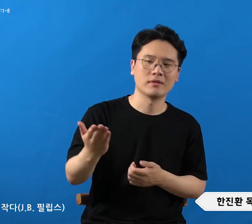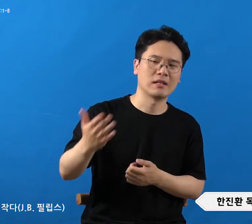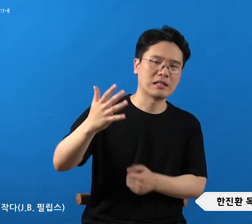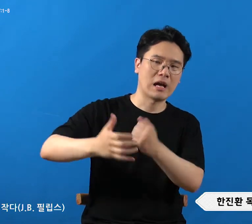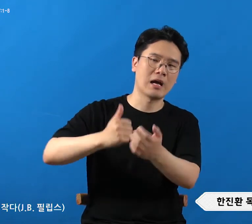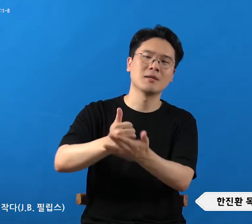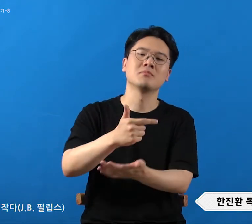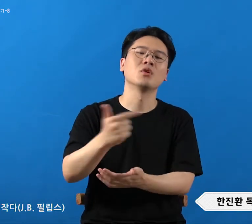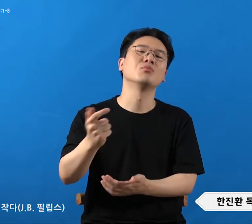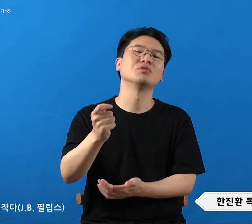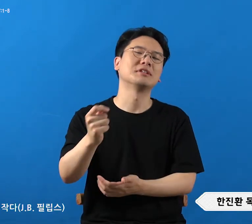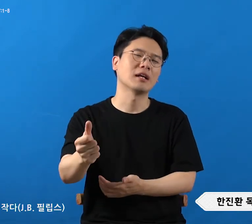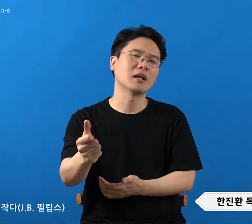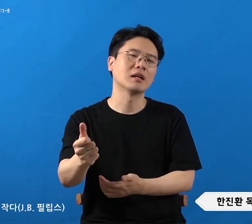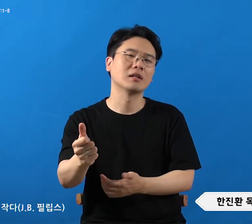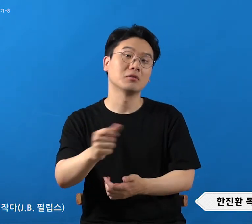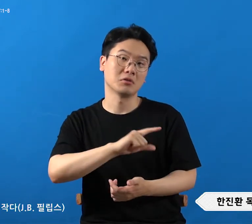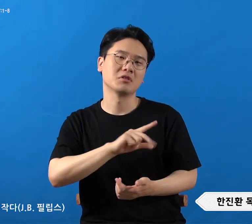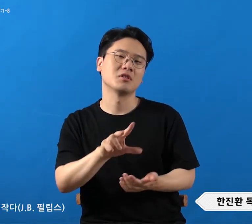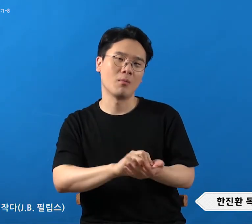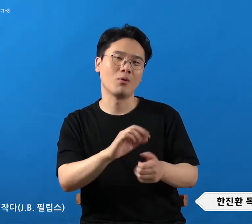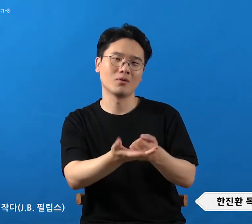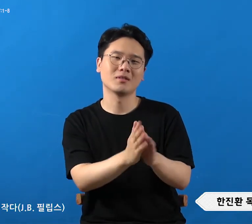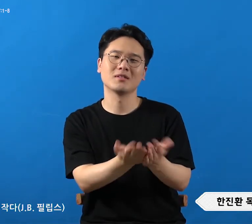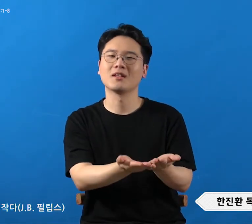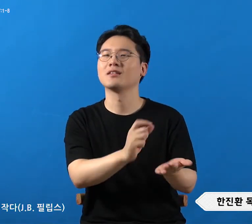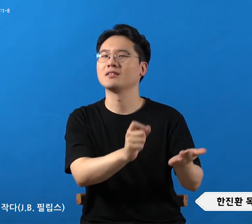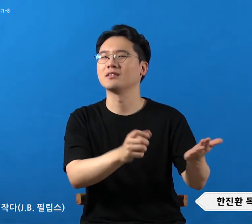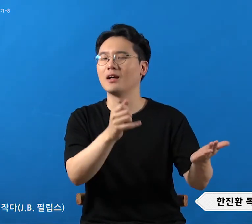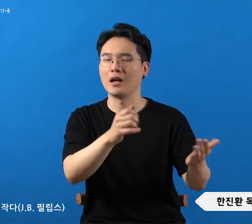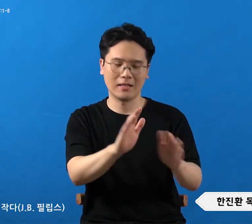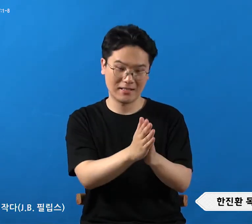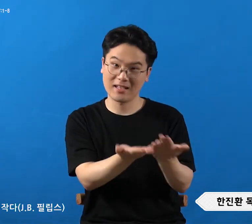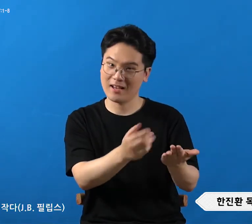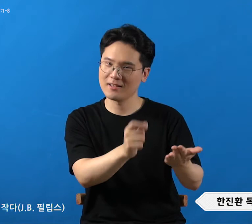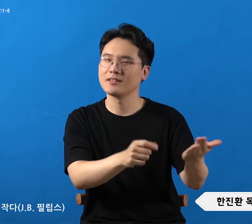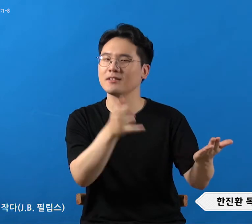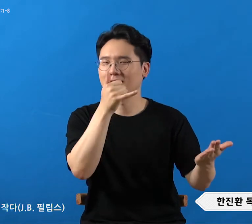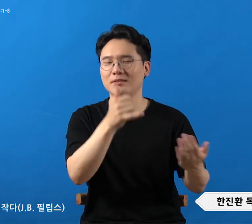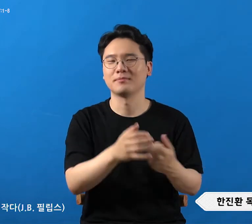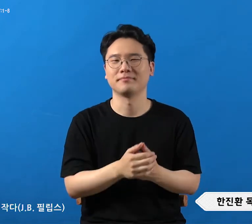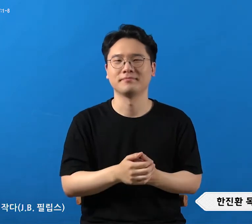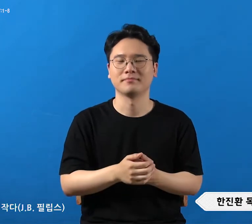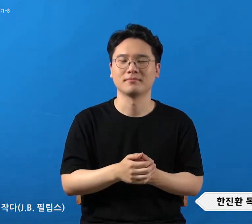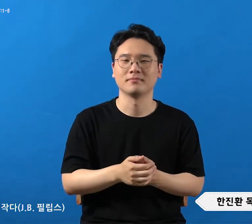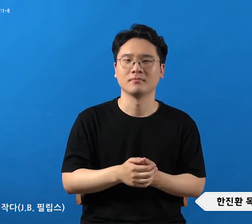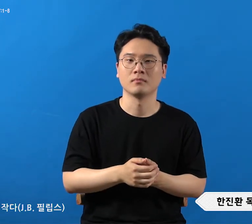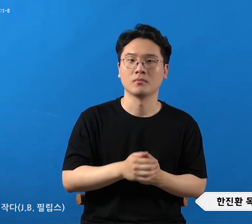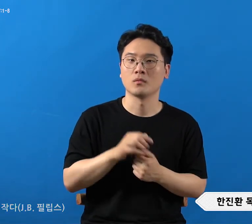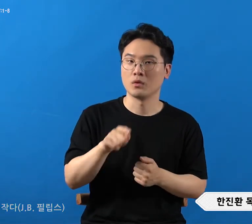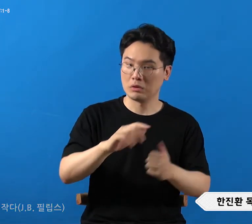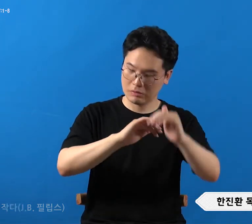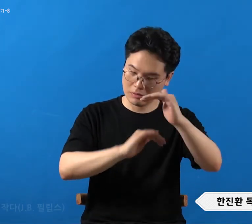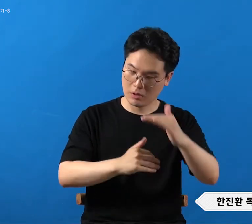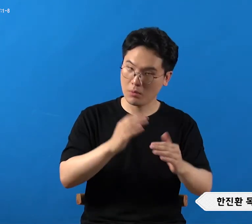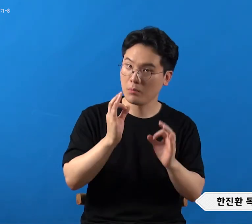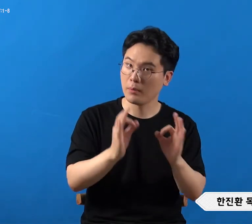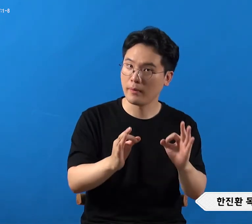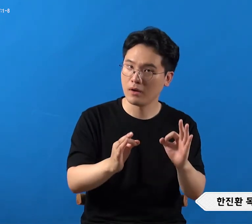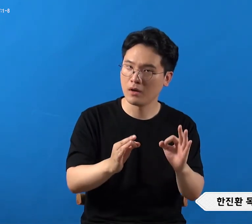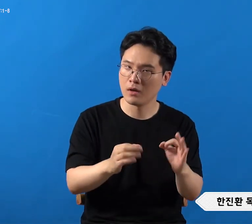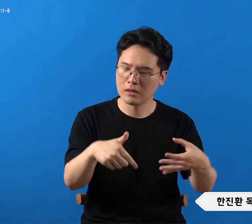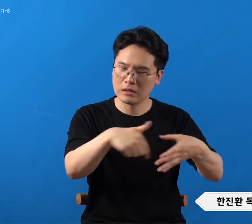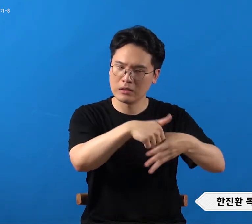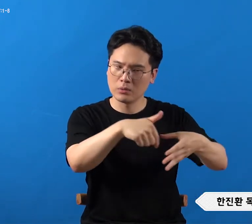작다. 그 책에 보면 교인들이 믿는 그 하나님 개념이 너무 작을 때가